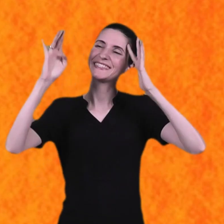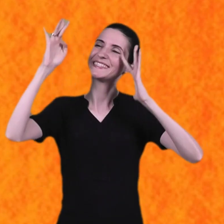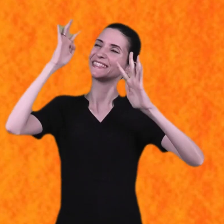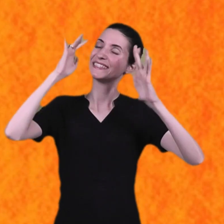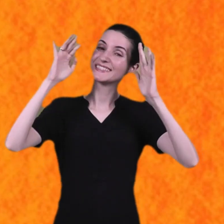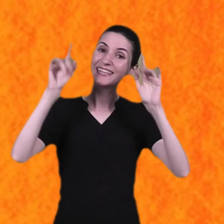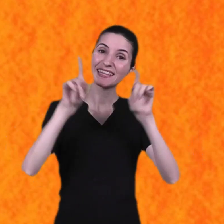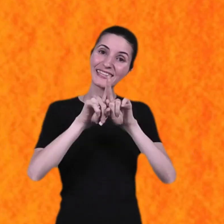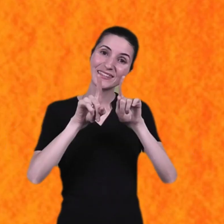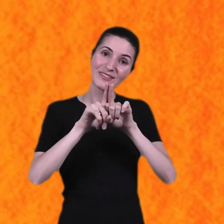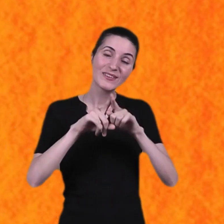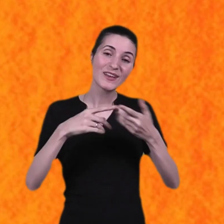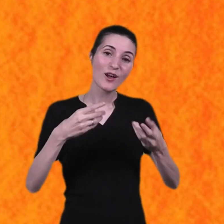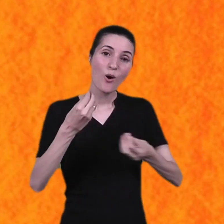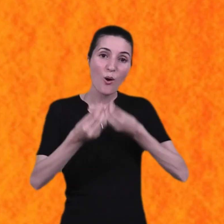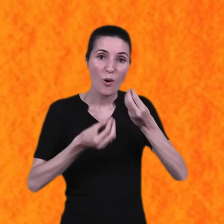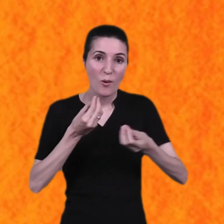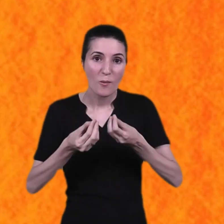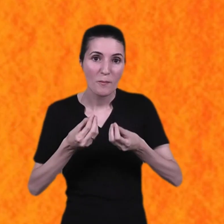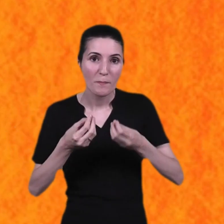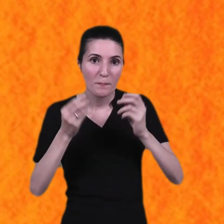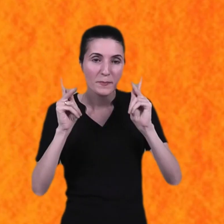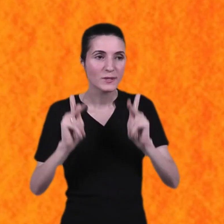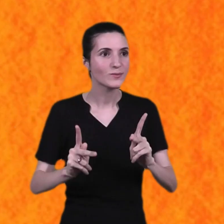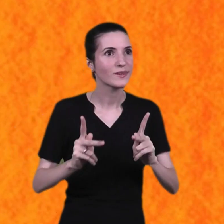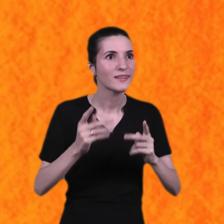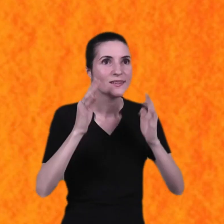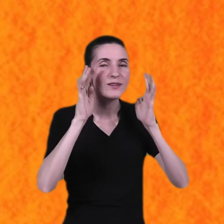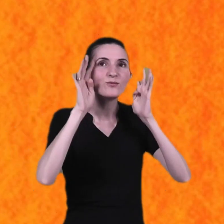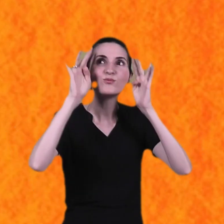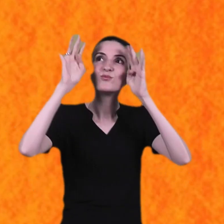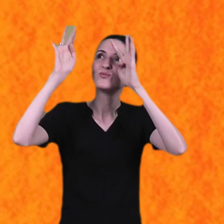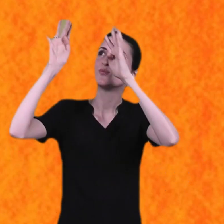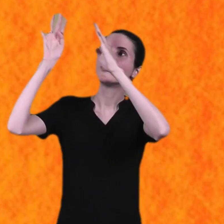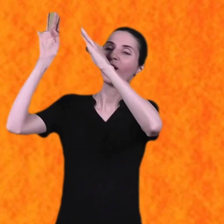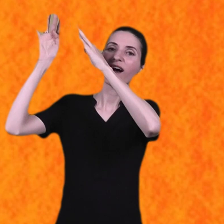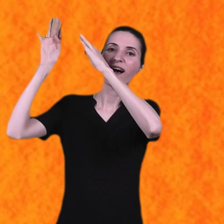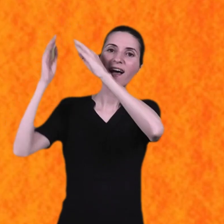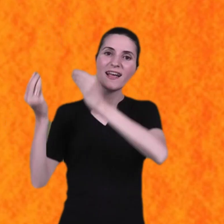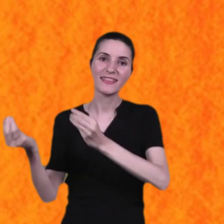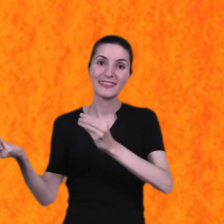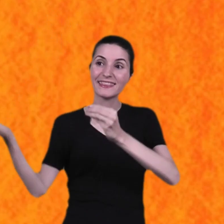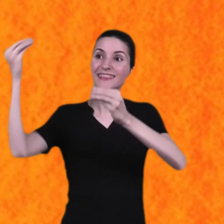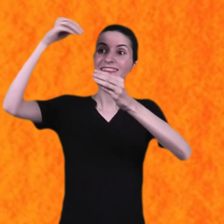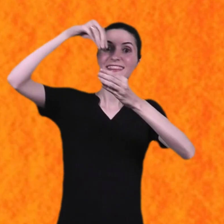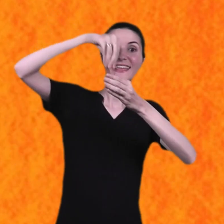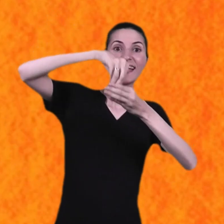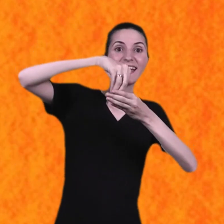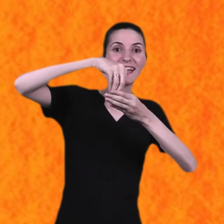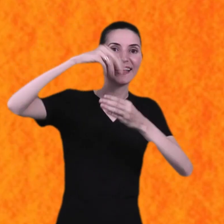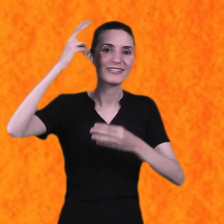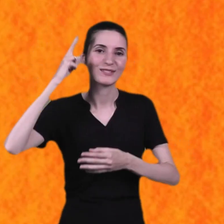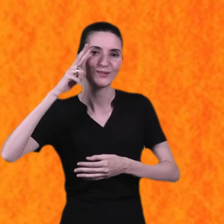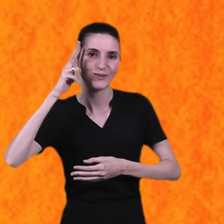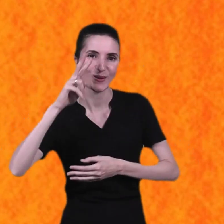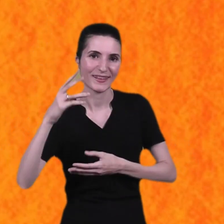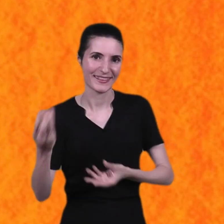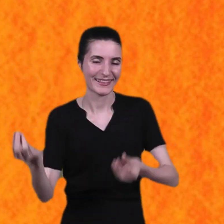de sonho, né? Para que ela se coloque dentro da história, é bastante